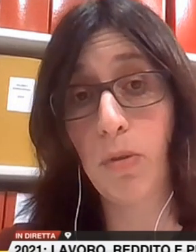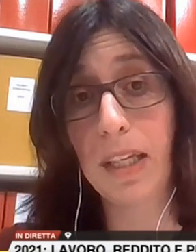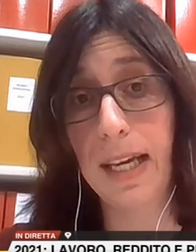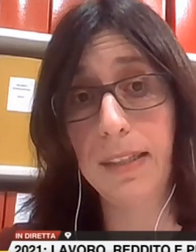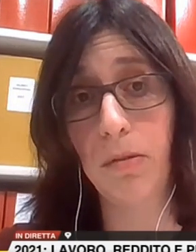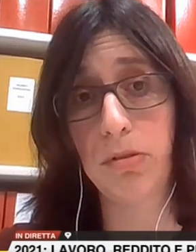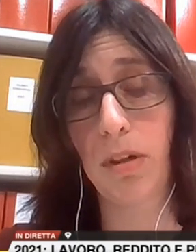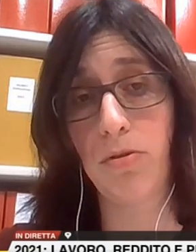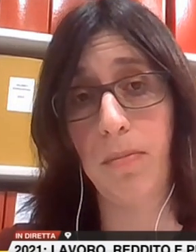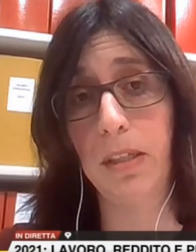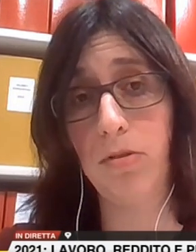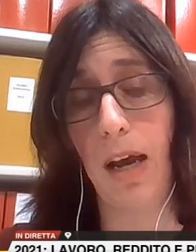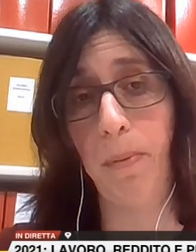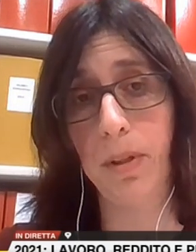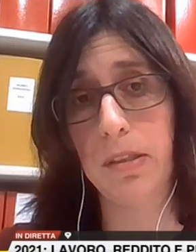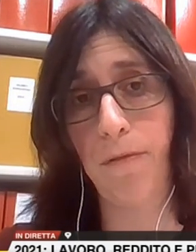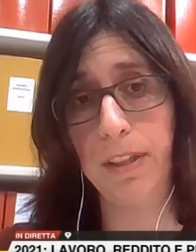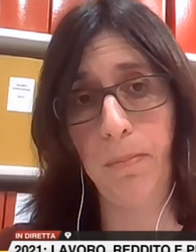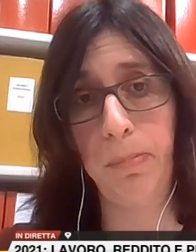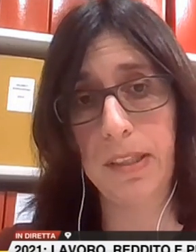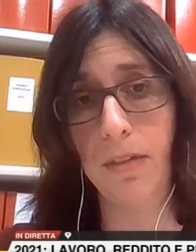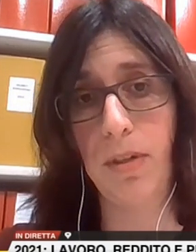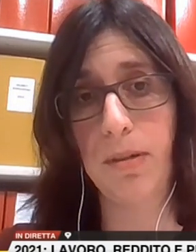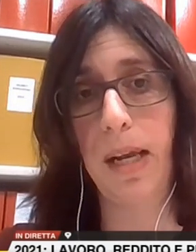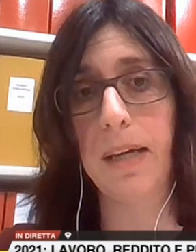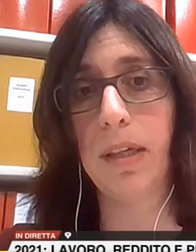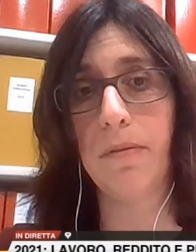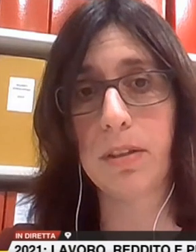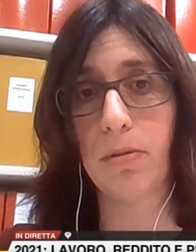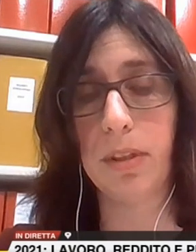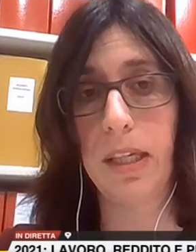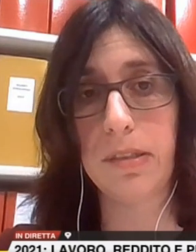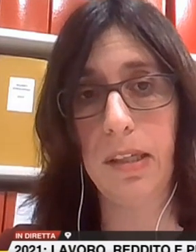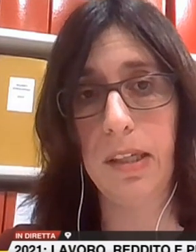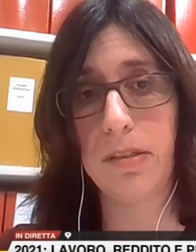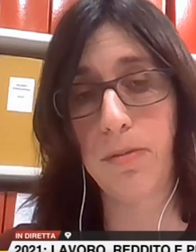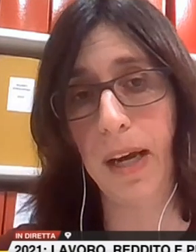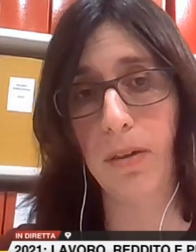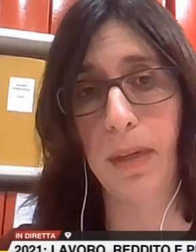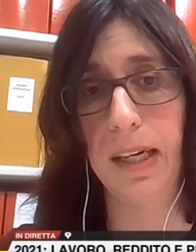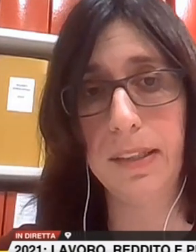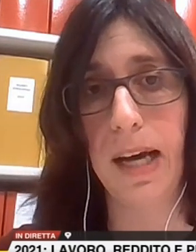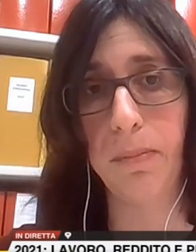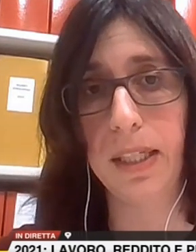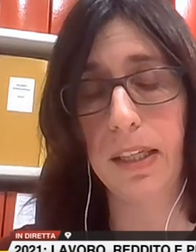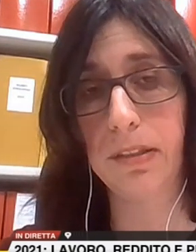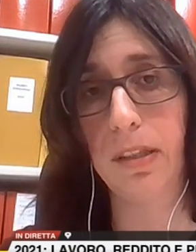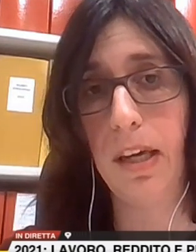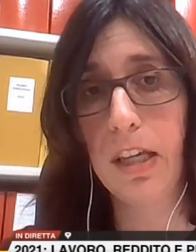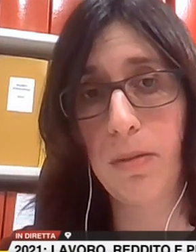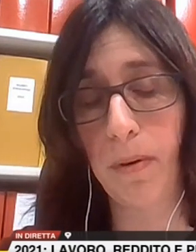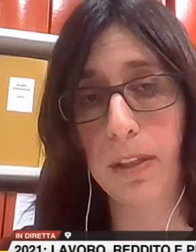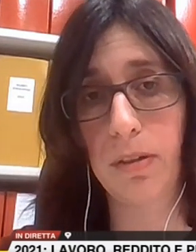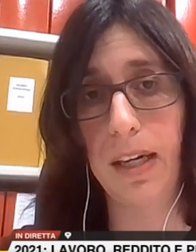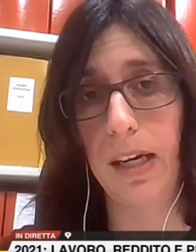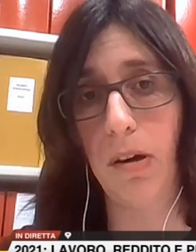In alcune aziende questo ragionamento c'è, poi si fa sempre il passaggio in assemblea con i lavoratori e si spiegano bene le dinamiche e